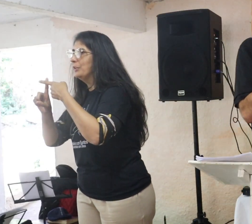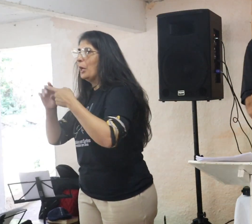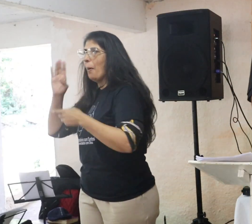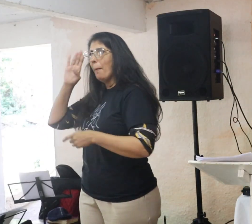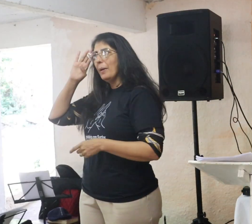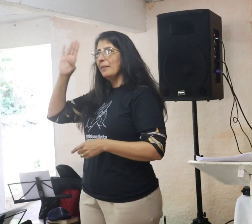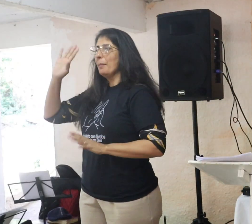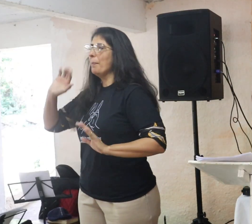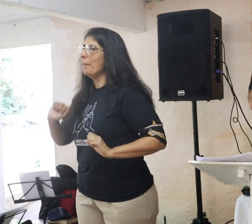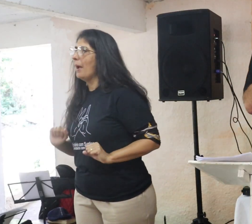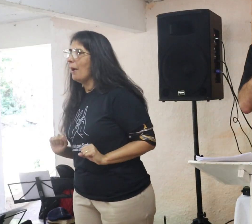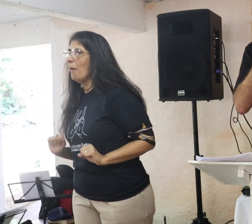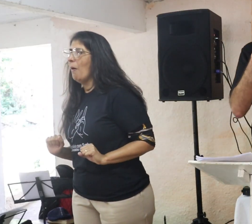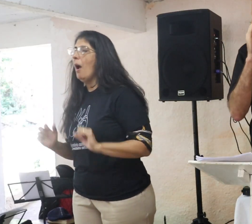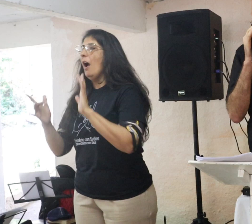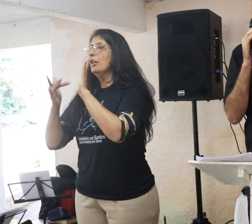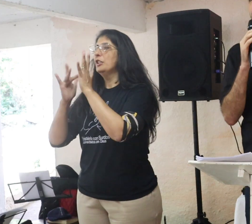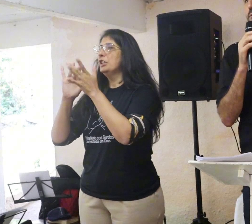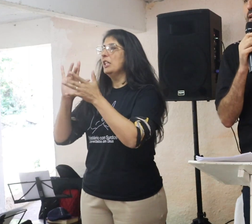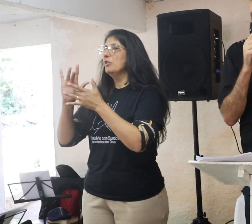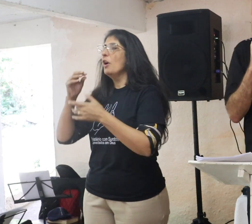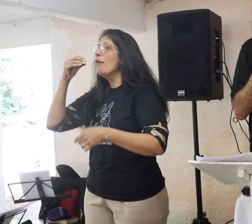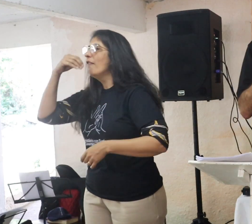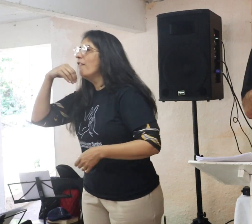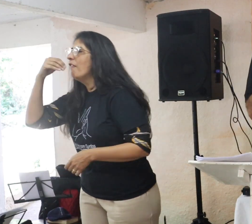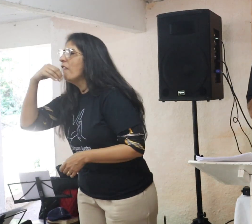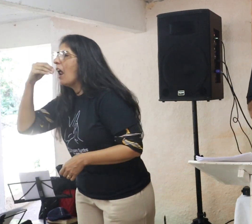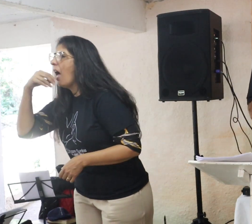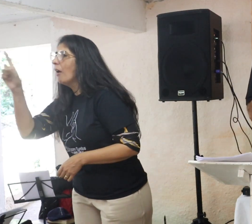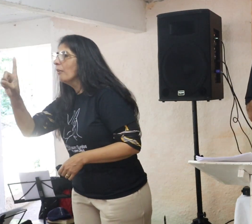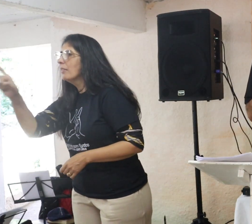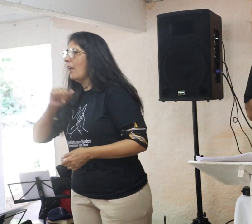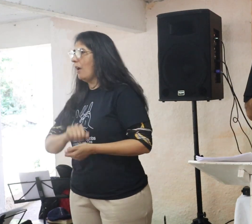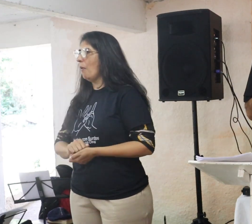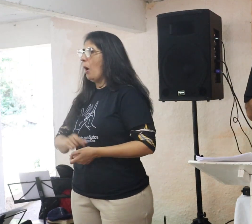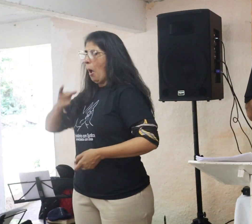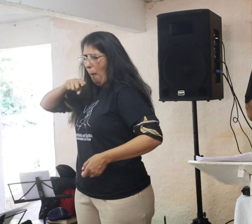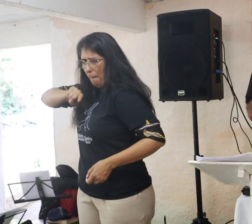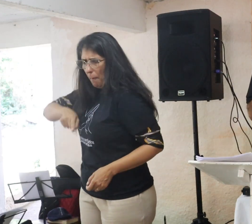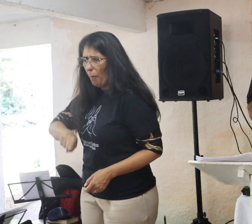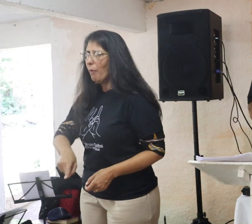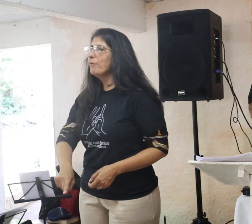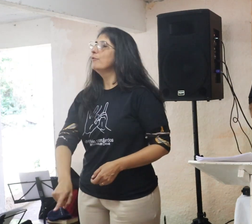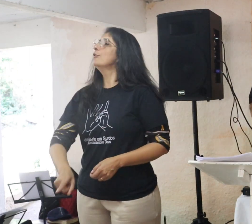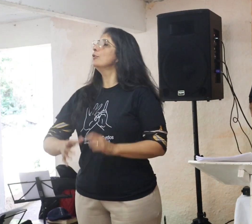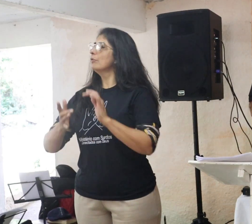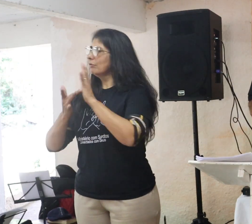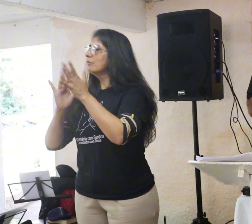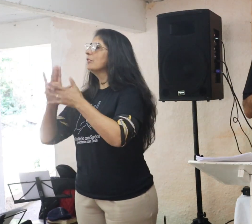Ele não tratou assim com o que é externo, né? Não, ele foi na causa do problema.